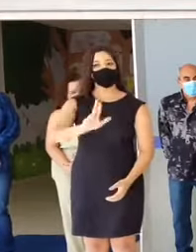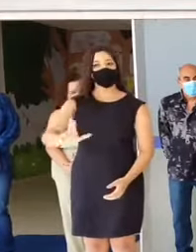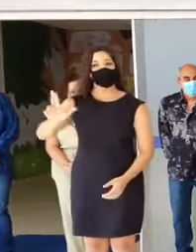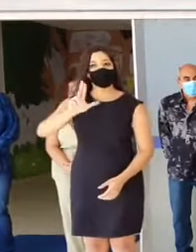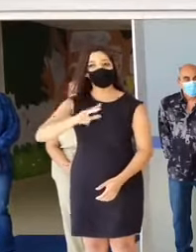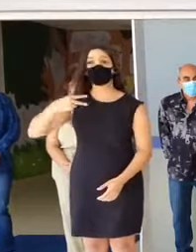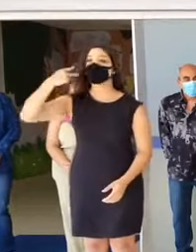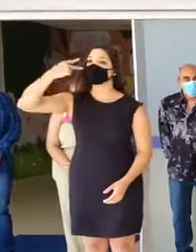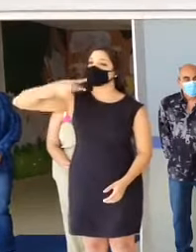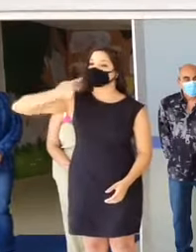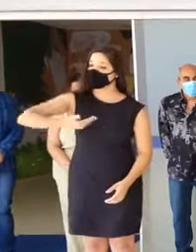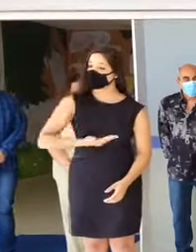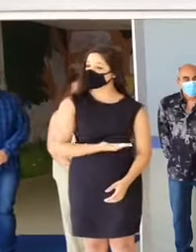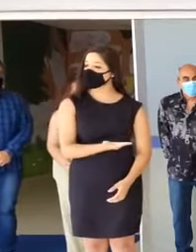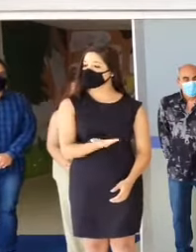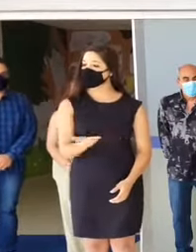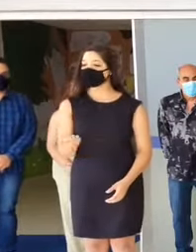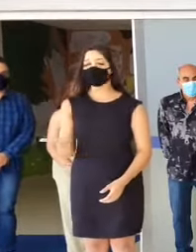senhores vereadores,